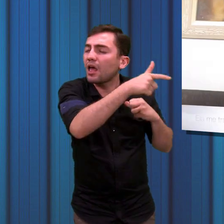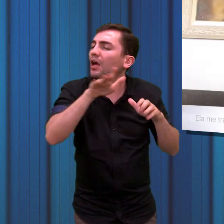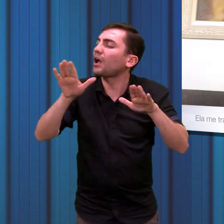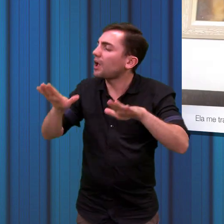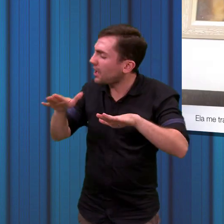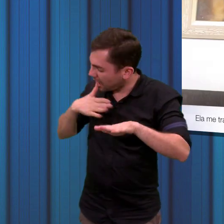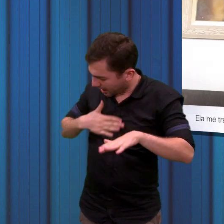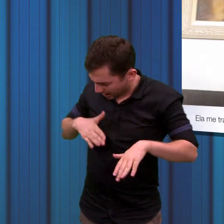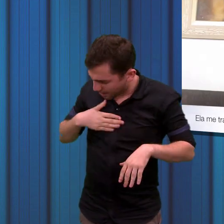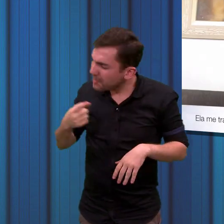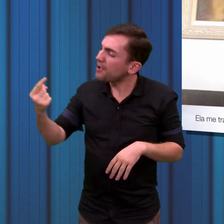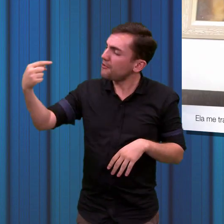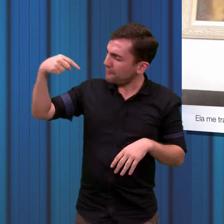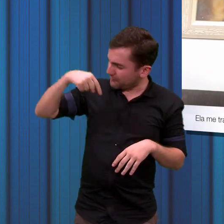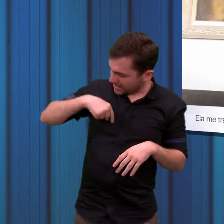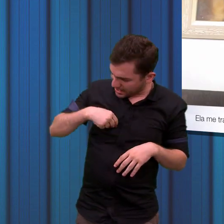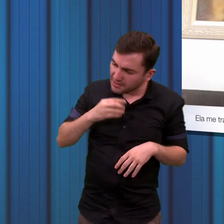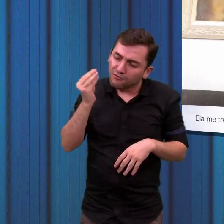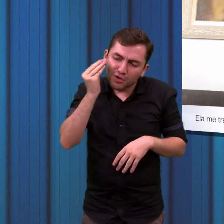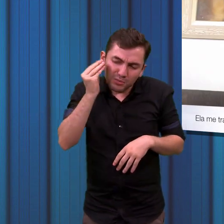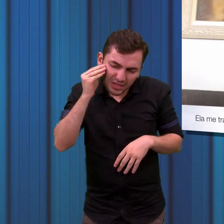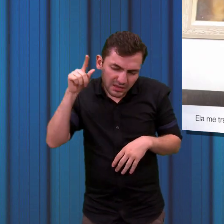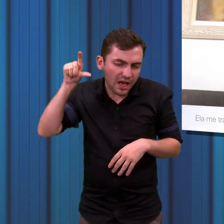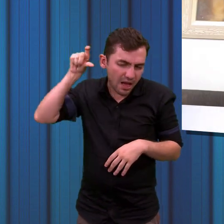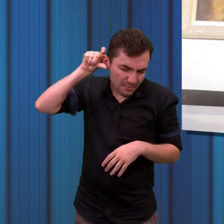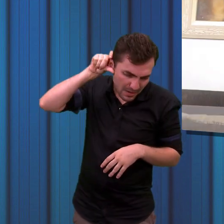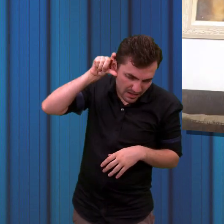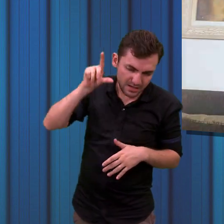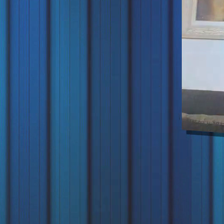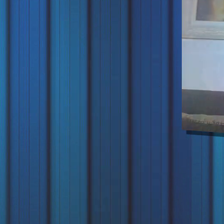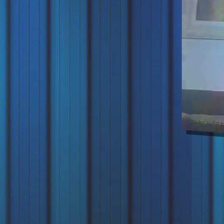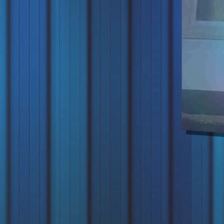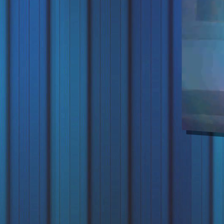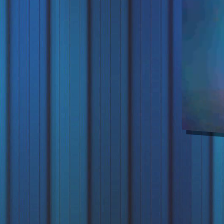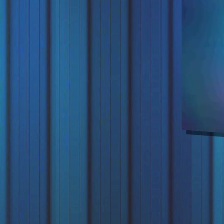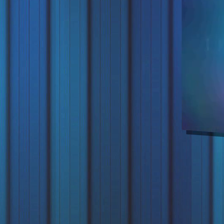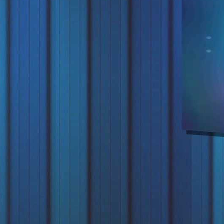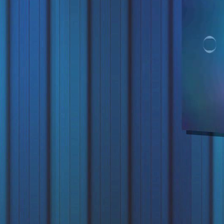formadas, que ela me tranquilizou e falou, mas vem mesmo assim, vamos colocar o aparelho.